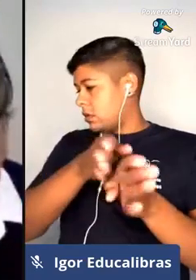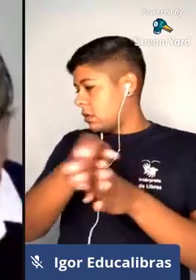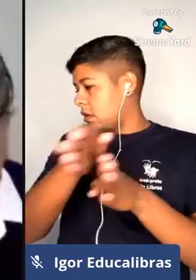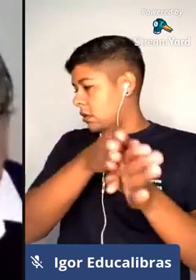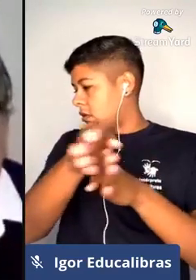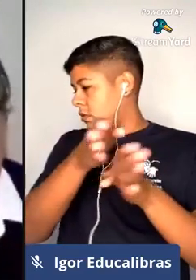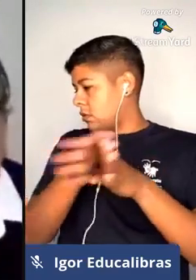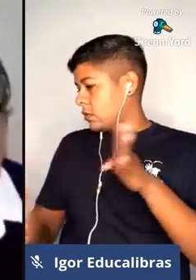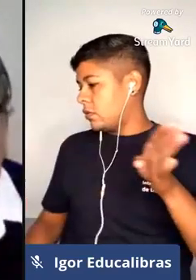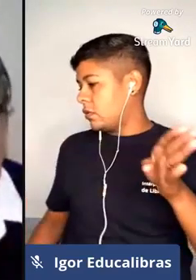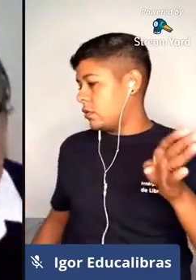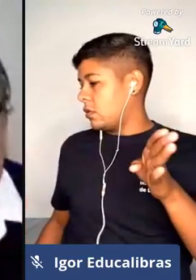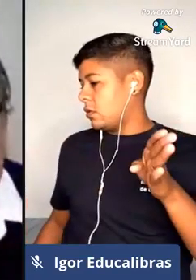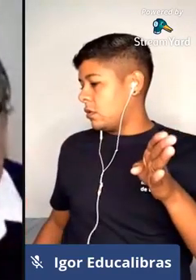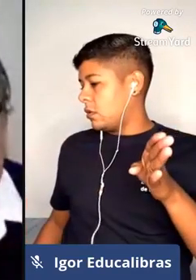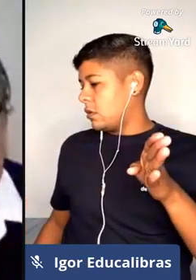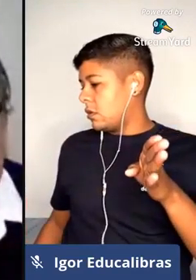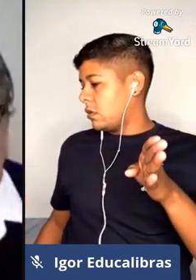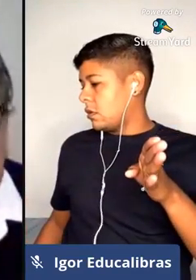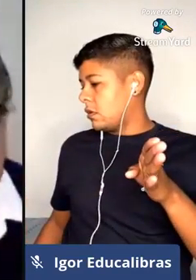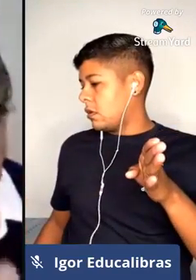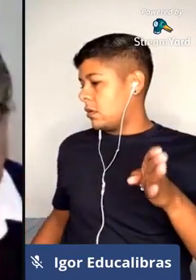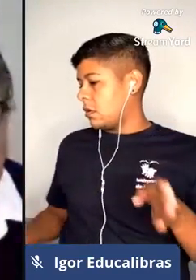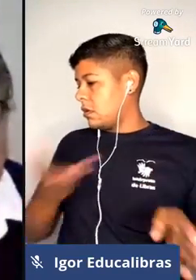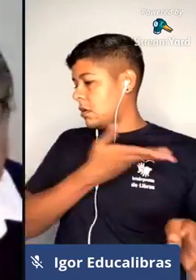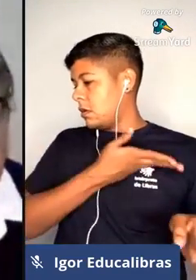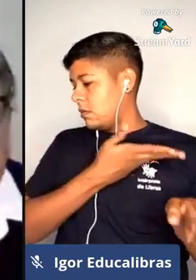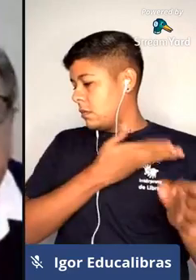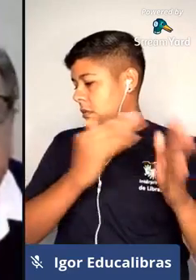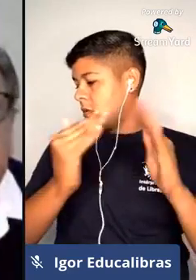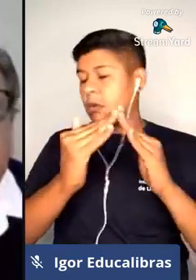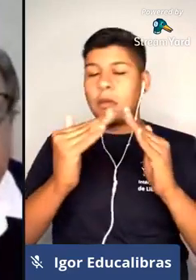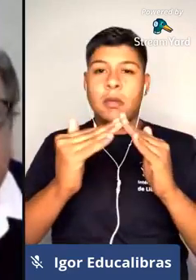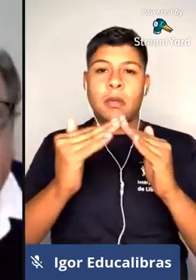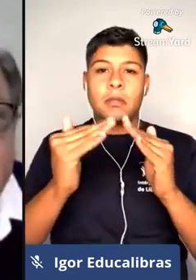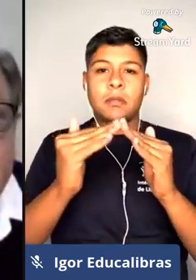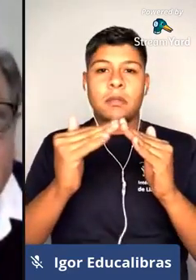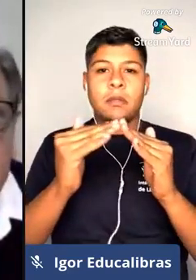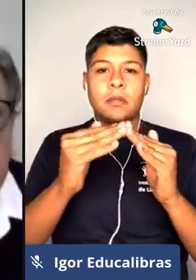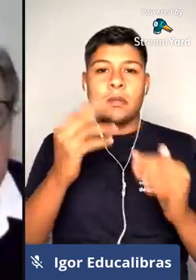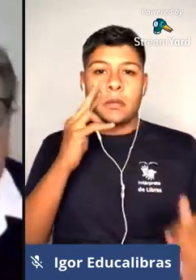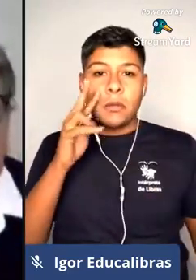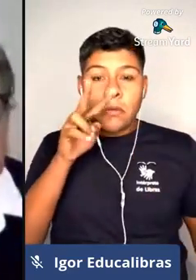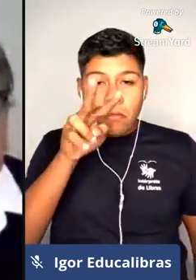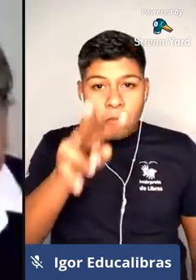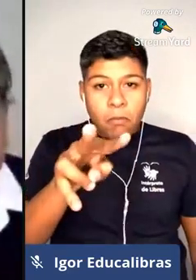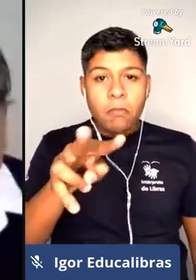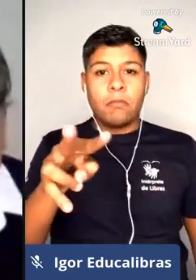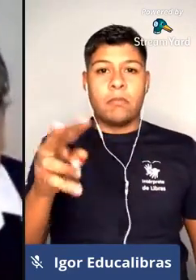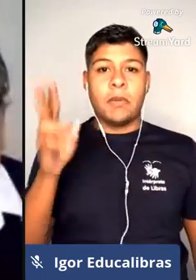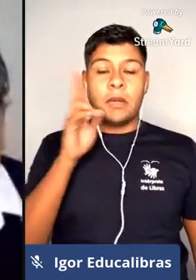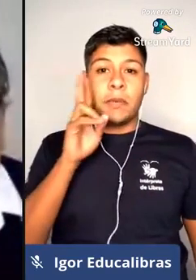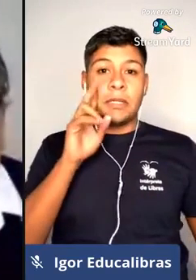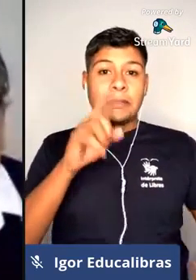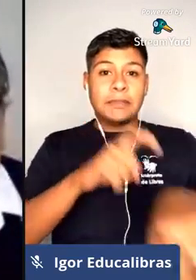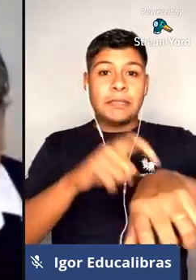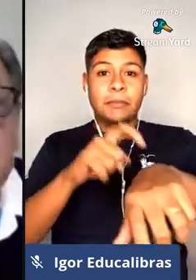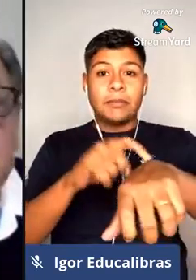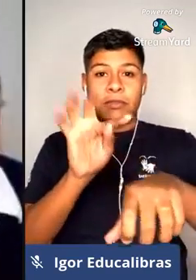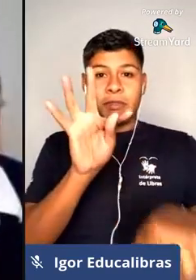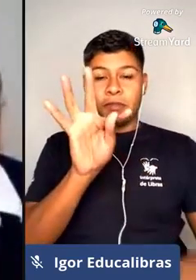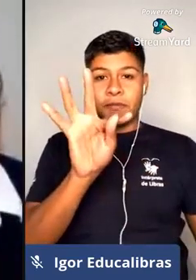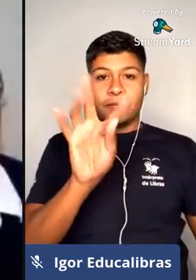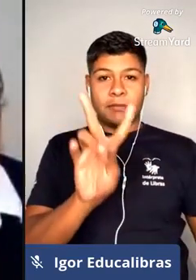sociedade, amigos que estão aqui linkados, eu vou tentar olhar para a câmera, né? recordando meus tempos de TV, já conto um